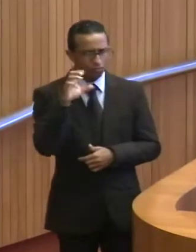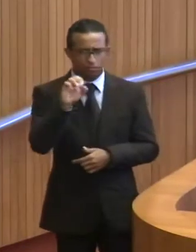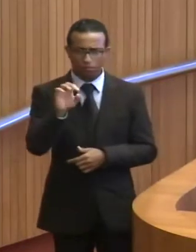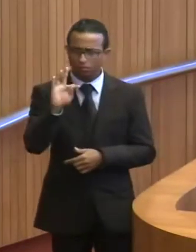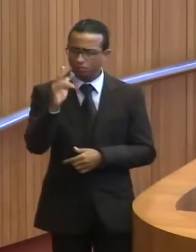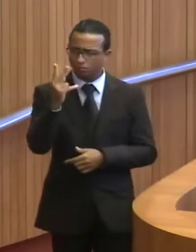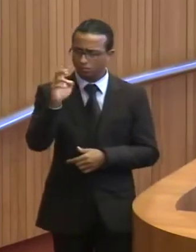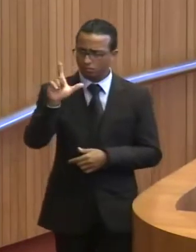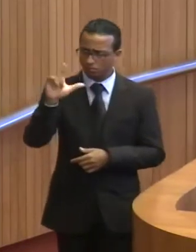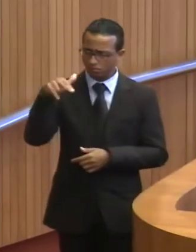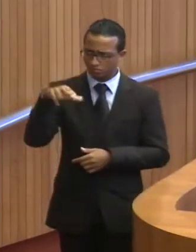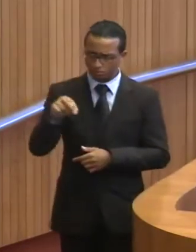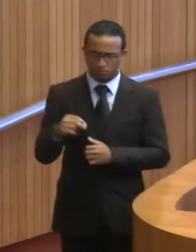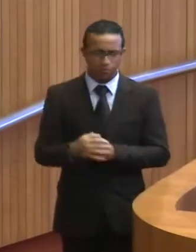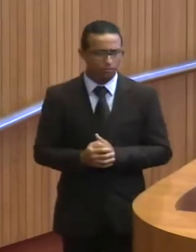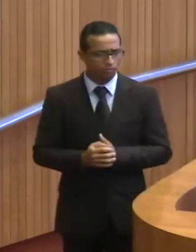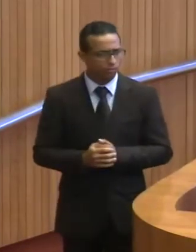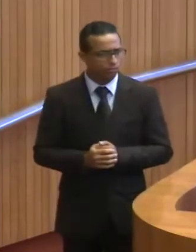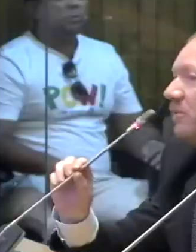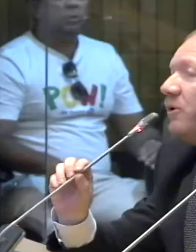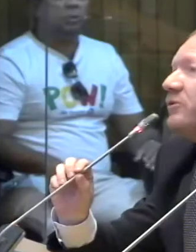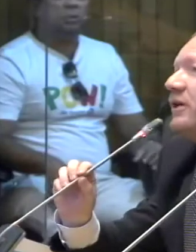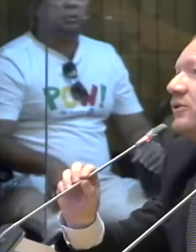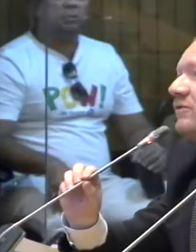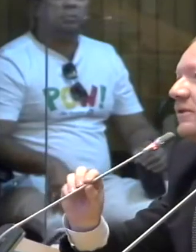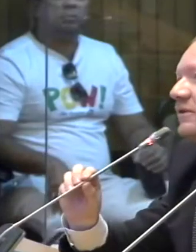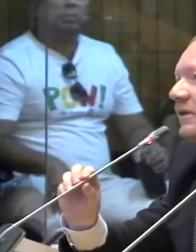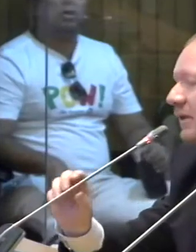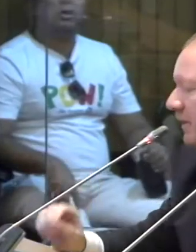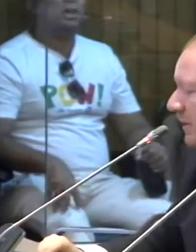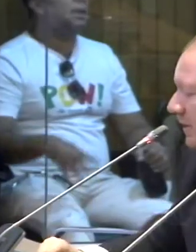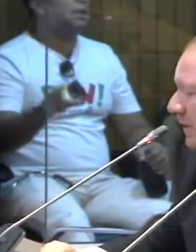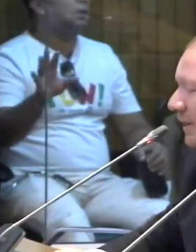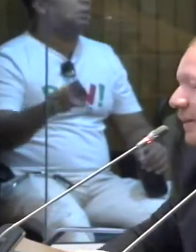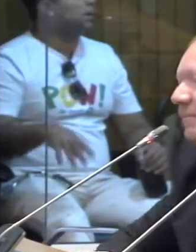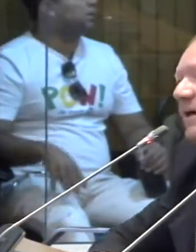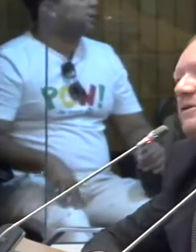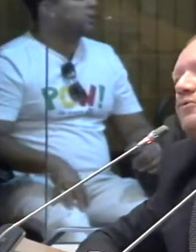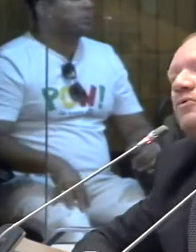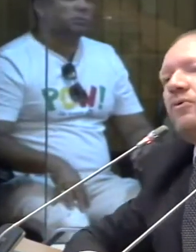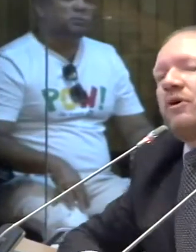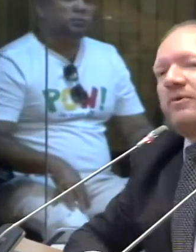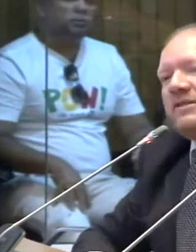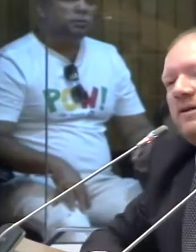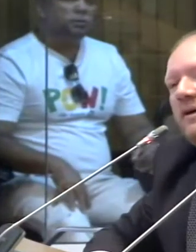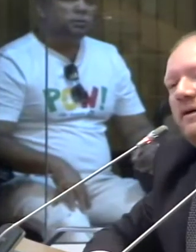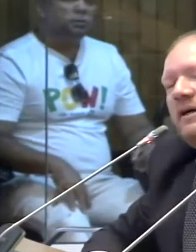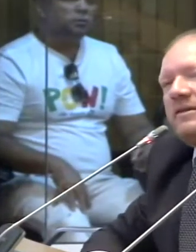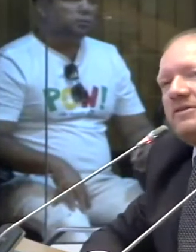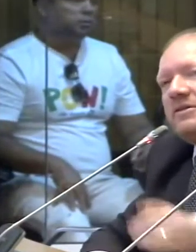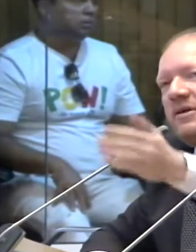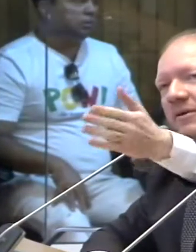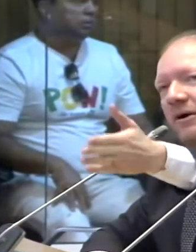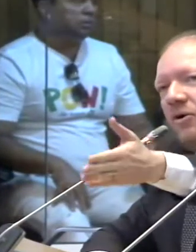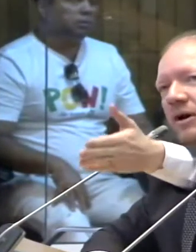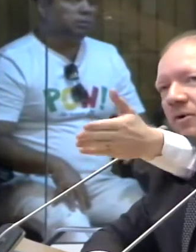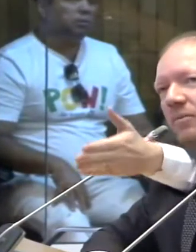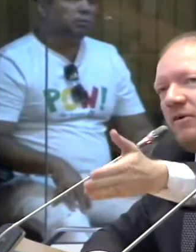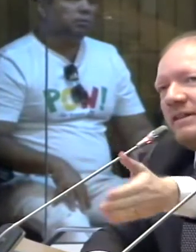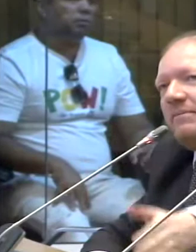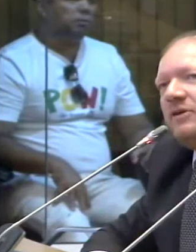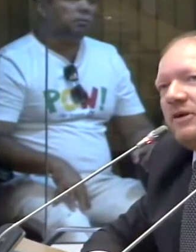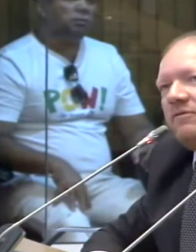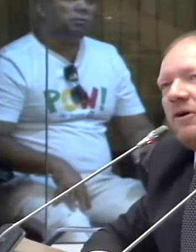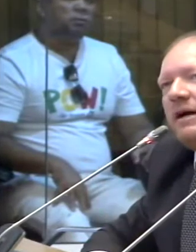Otelino. Deputado Bira, eu quero, de forma bem objetiva, dizer que, mesmo quando essa decisão,